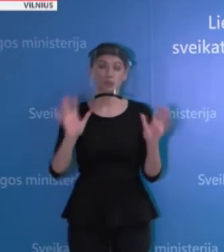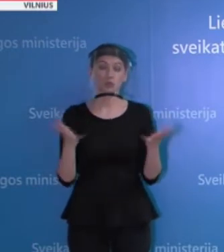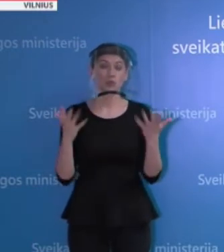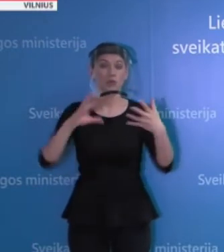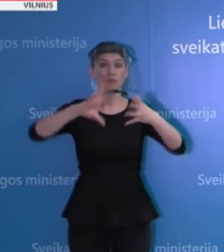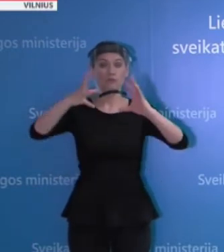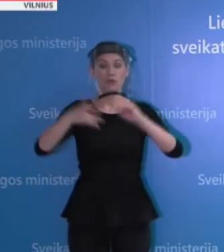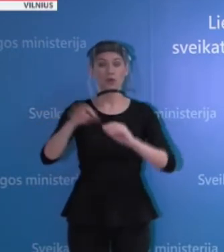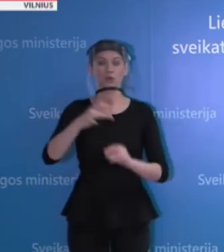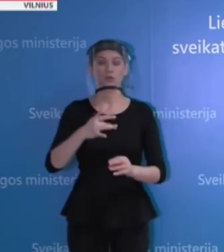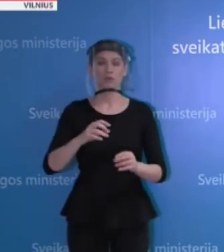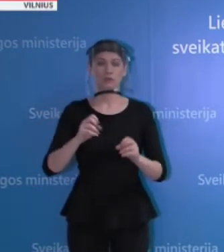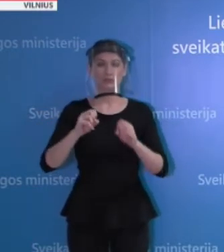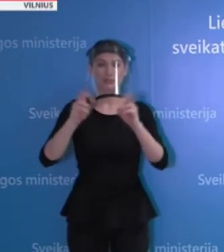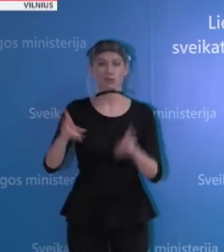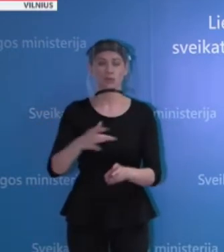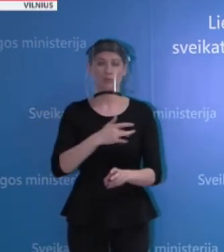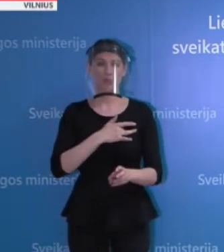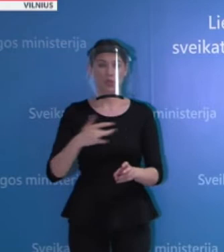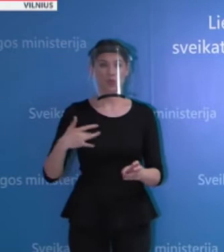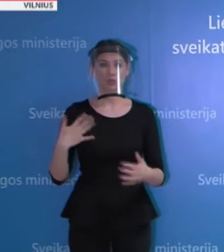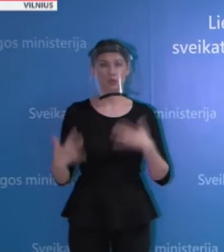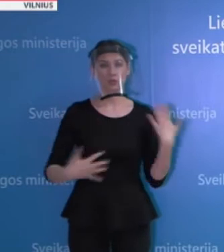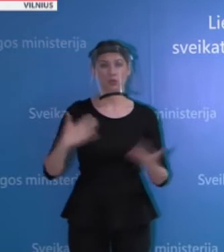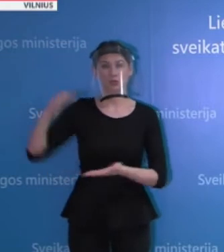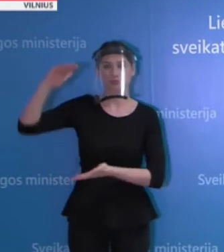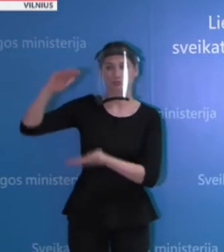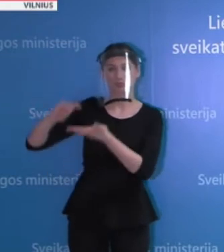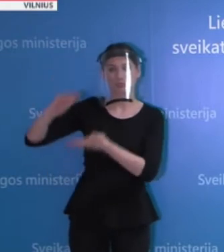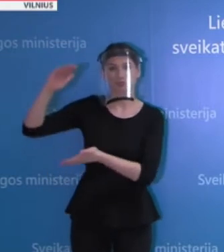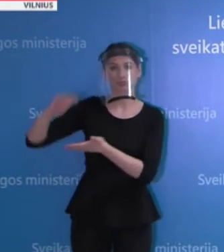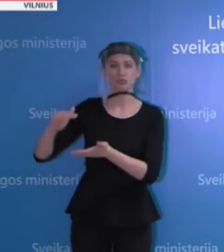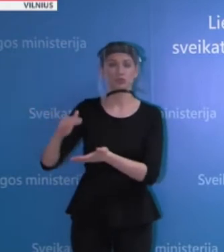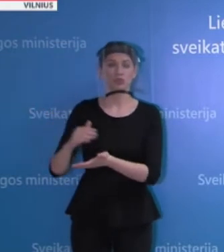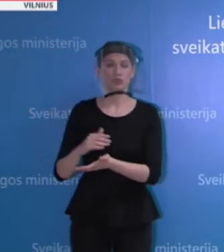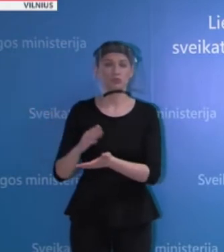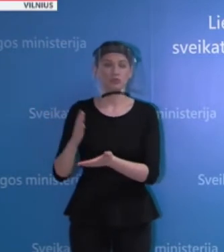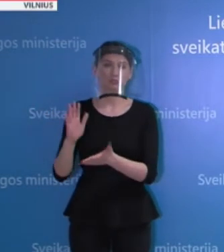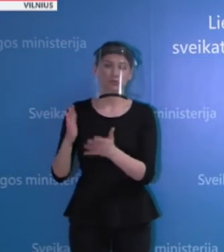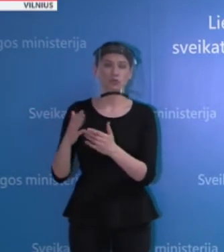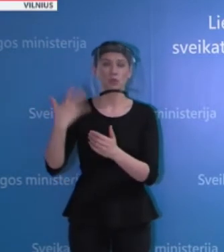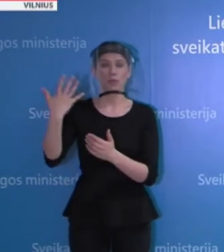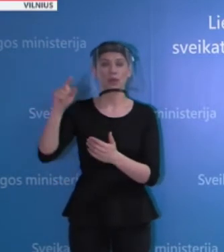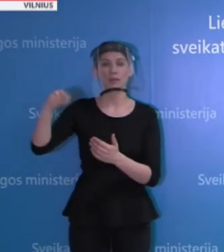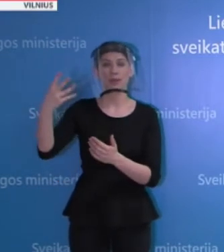vertinti dirbtinės plaučių ventiliacijos aparatų užimtumą, jis yra šiuo metu